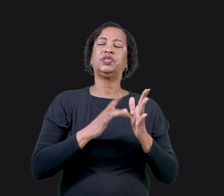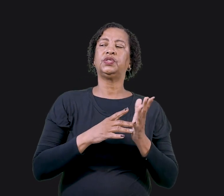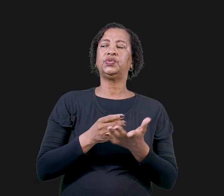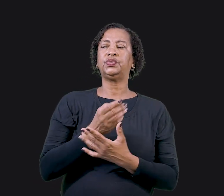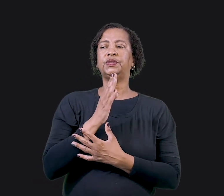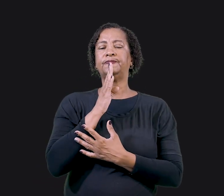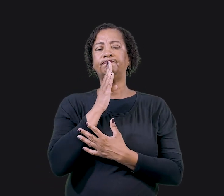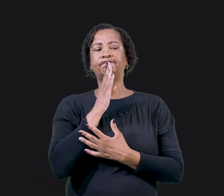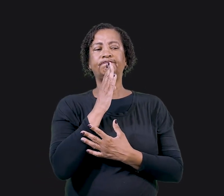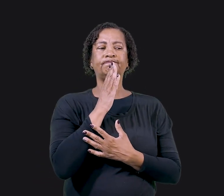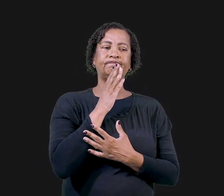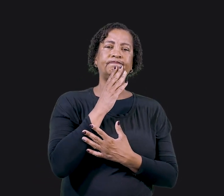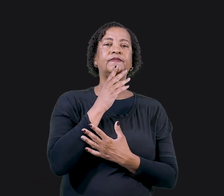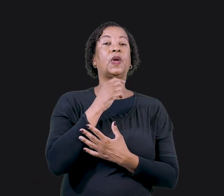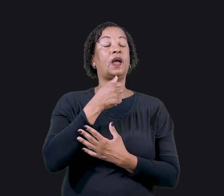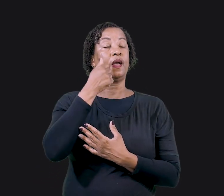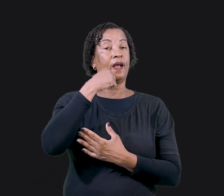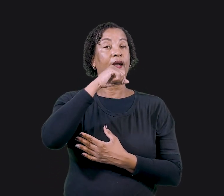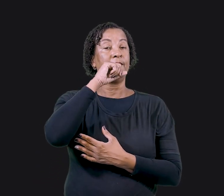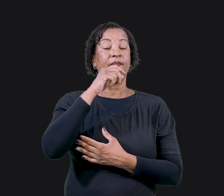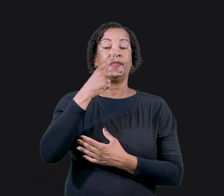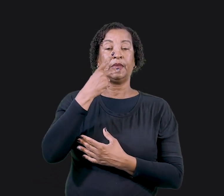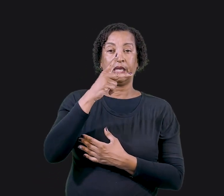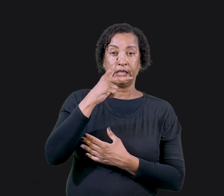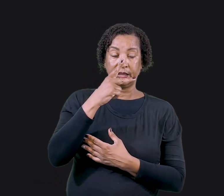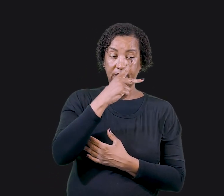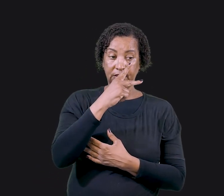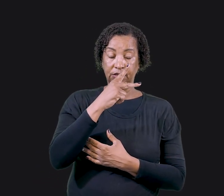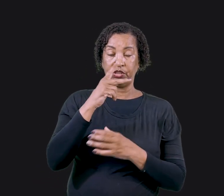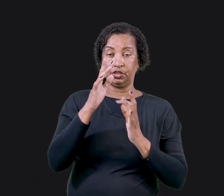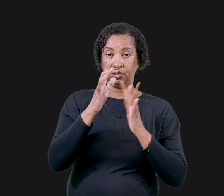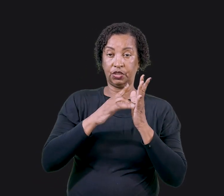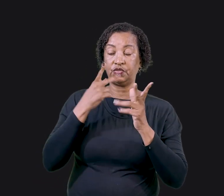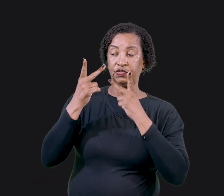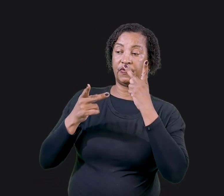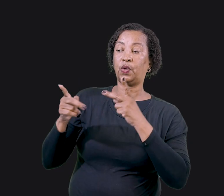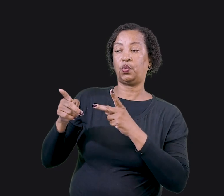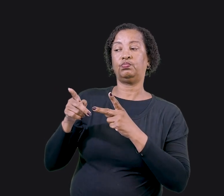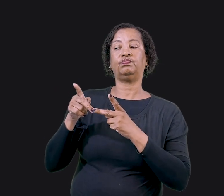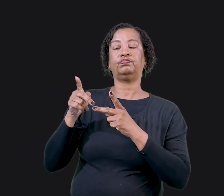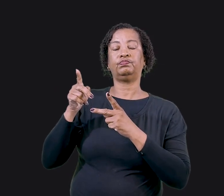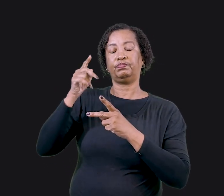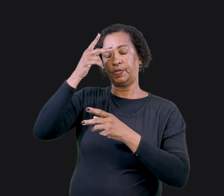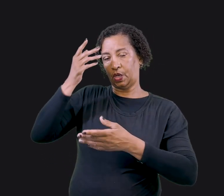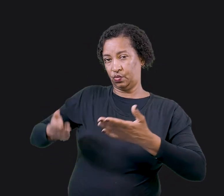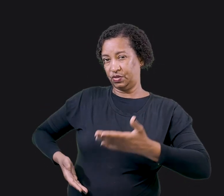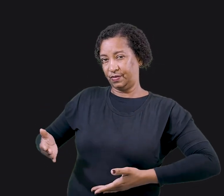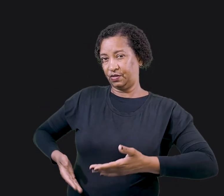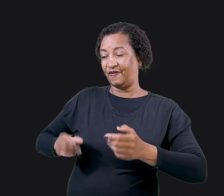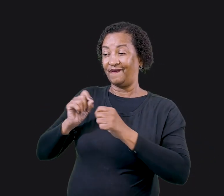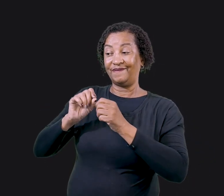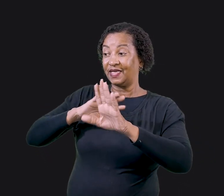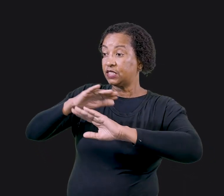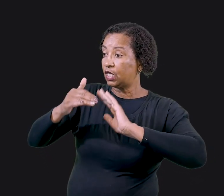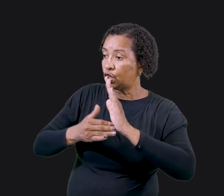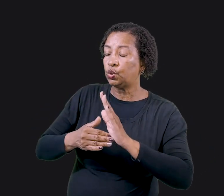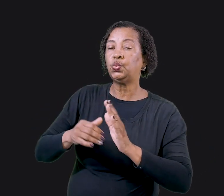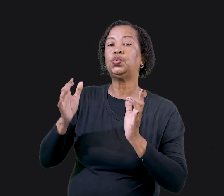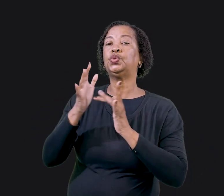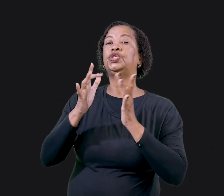não fosse fazer nada. Mas sua mãe disse aos empregados: façam tudo o que ele lhes disser. Os